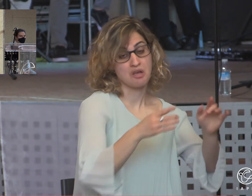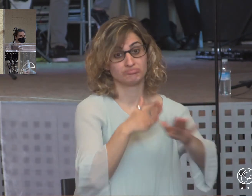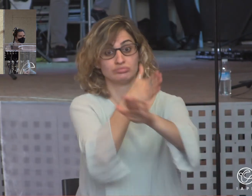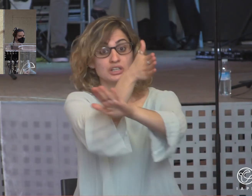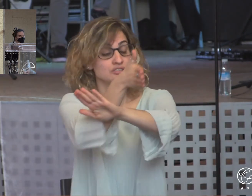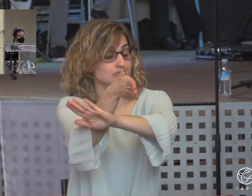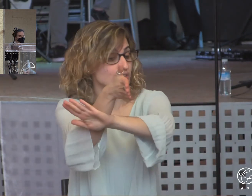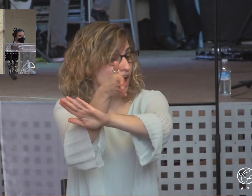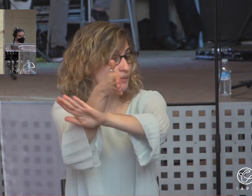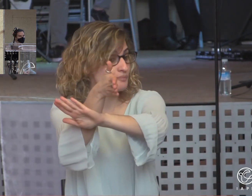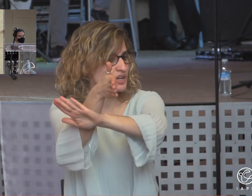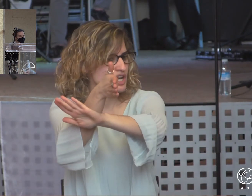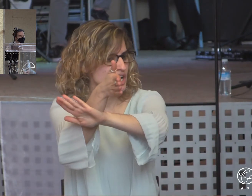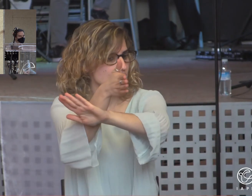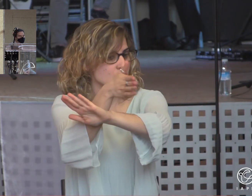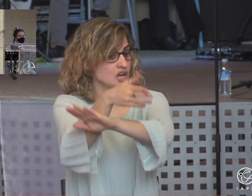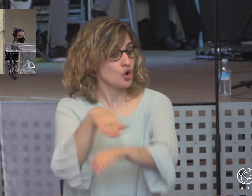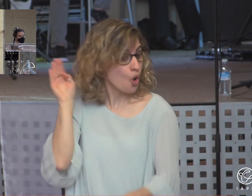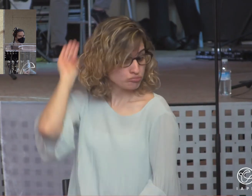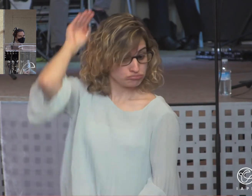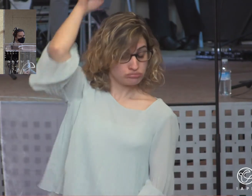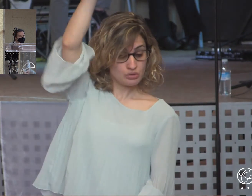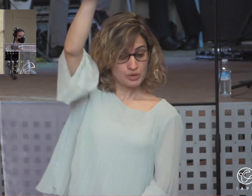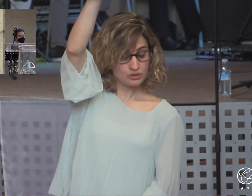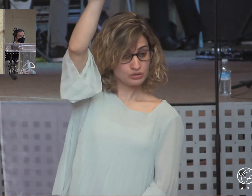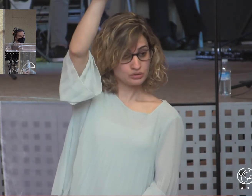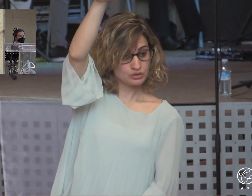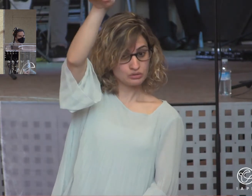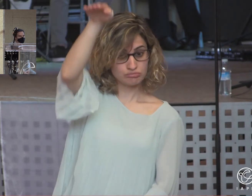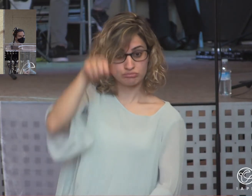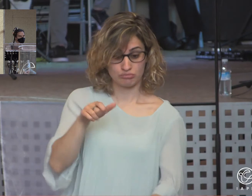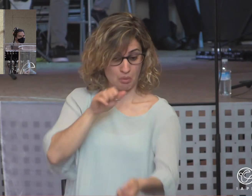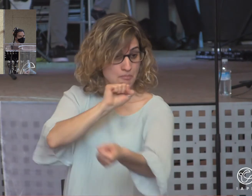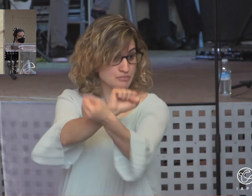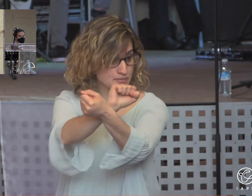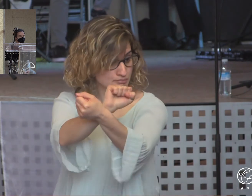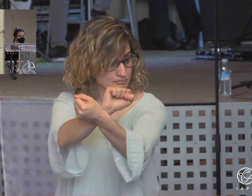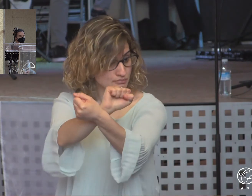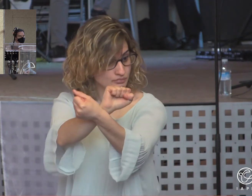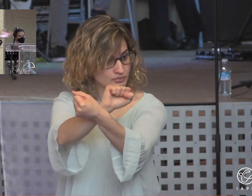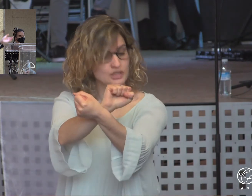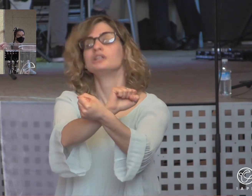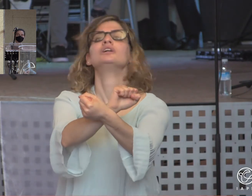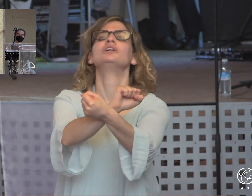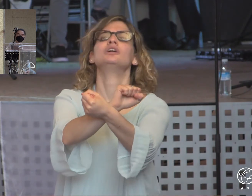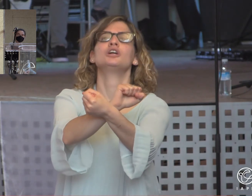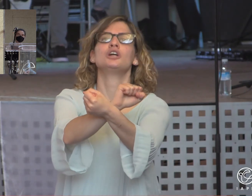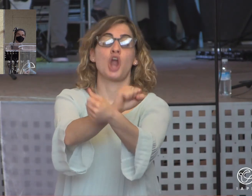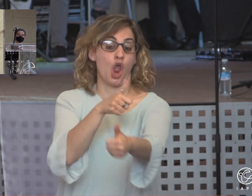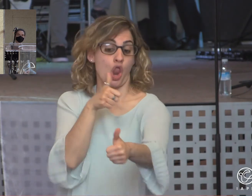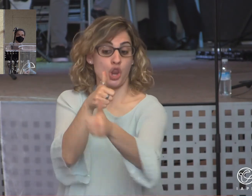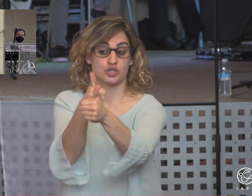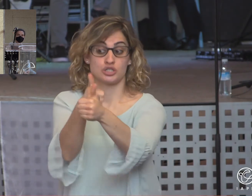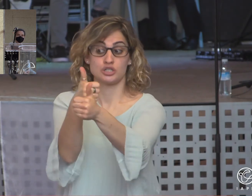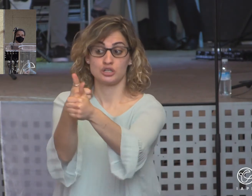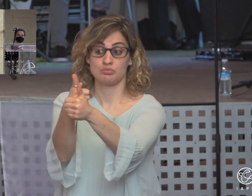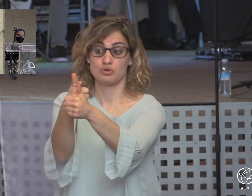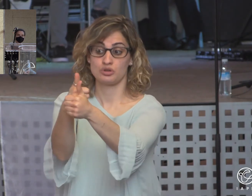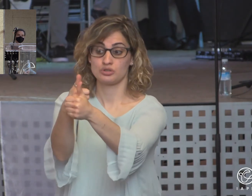y le acaban prendiendo. Y se lo llevan. Los discípulos son